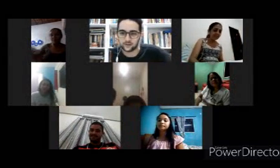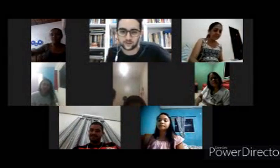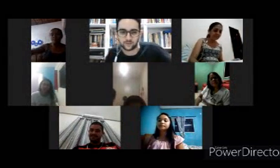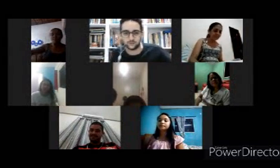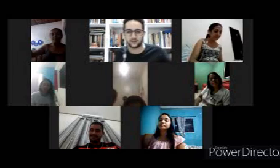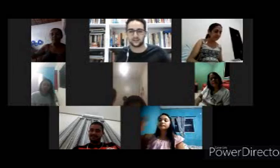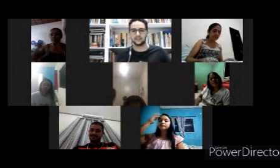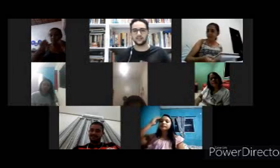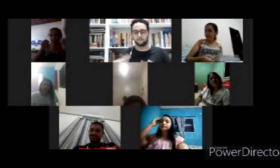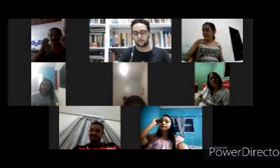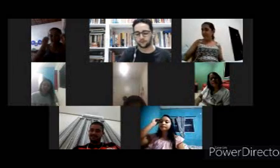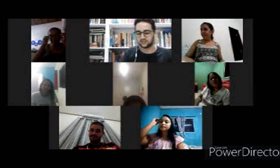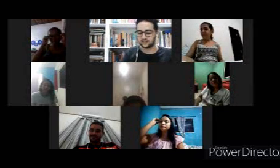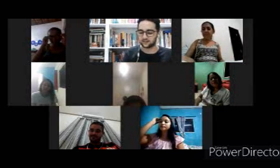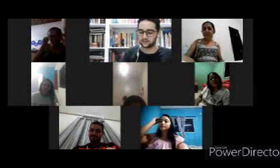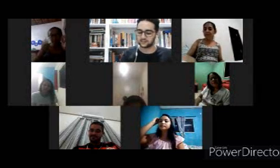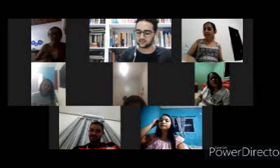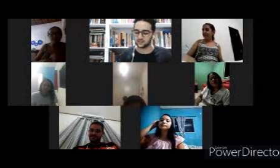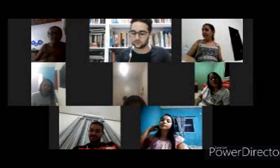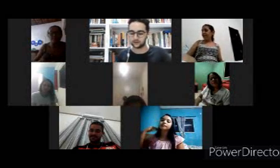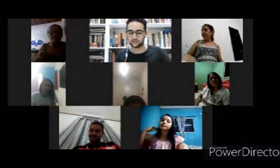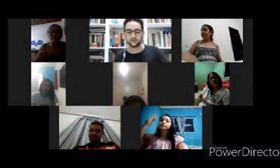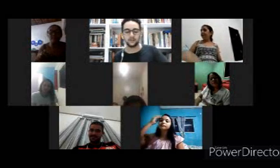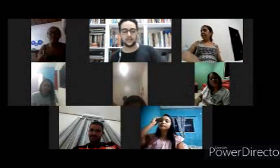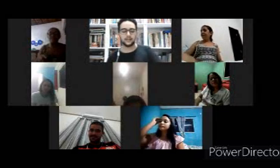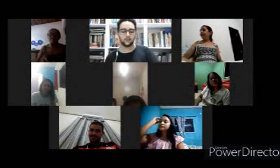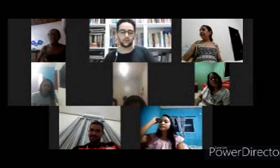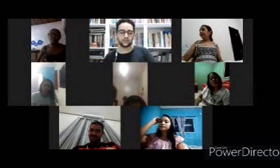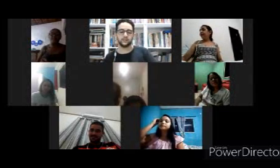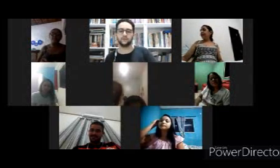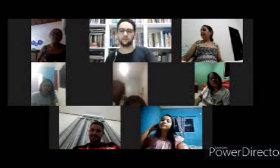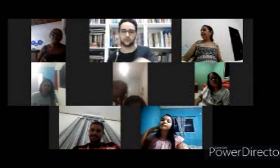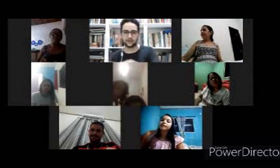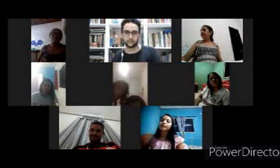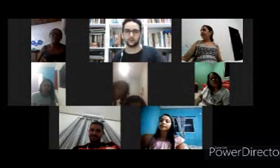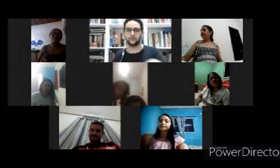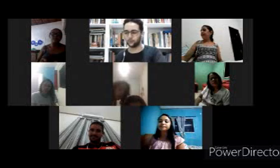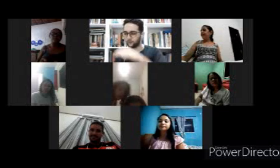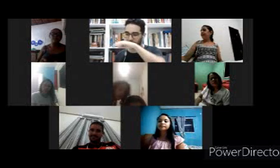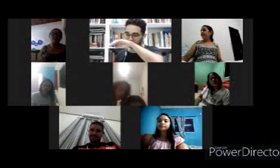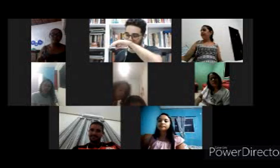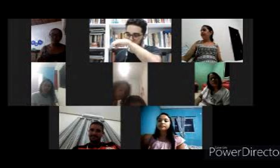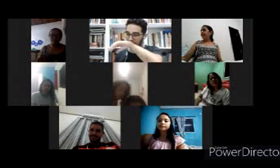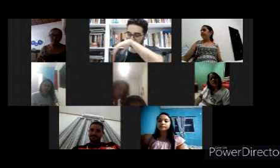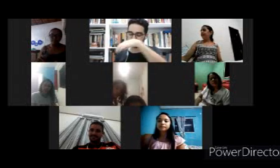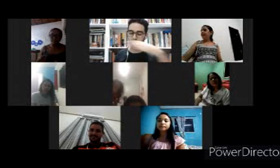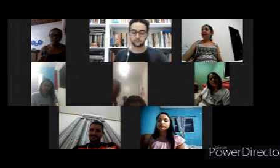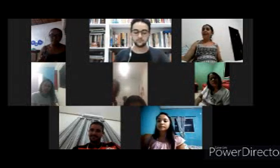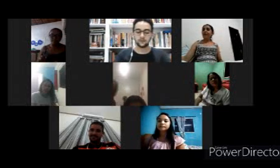tinha pedido para trazer os sinais relacionados a sentimentos. Então, hoje a gente viu, só recapitulando um pouco para poder continuar,